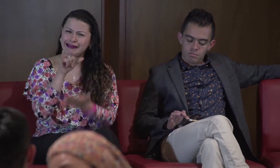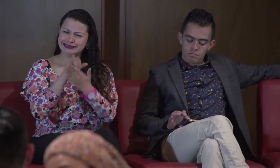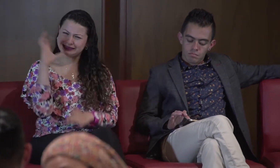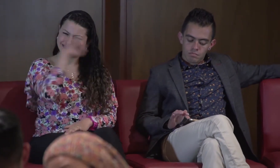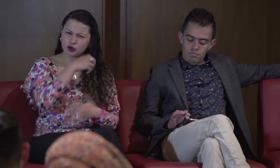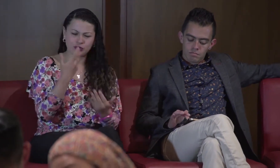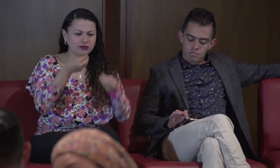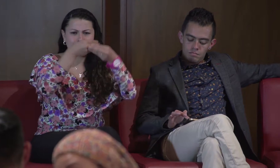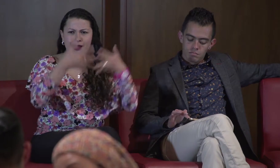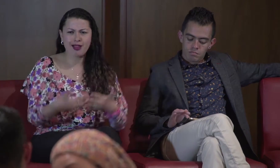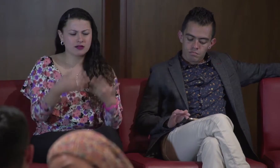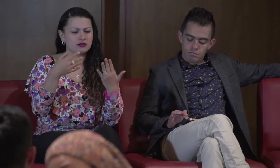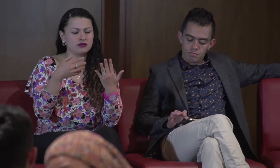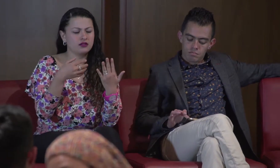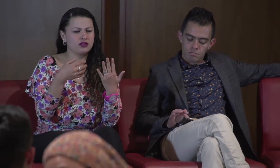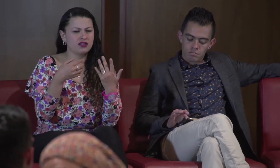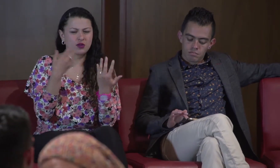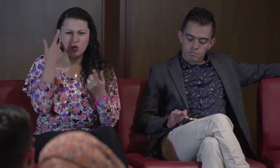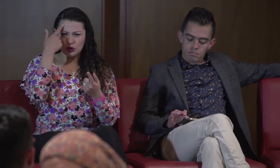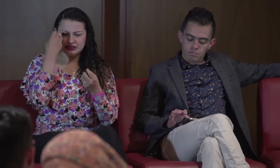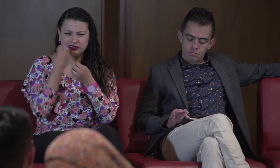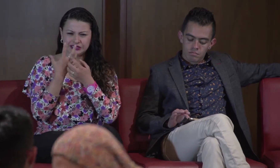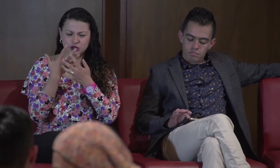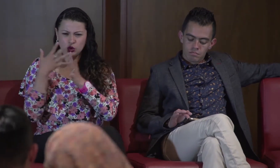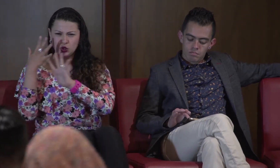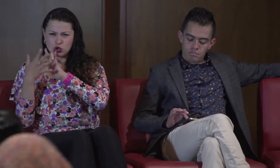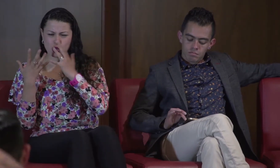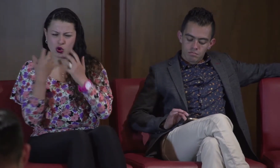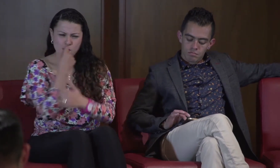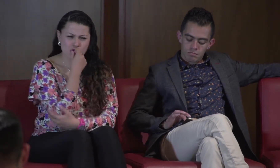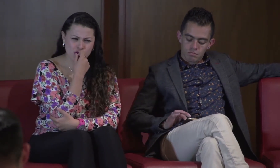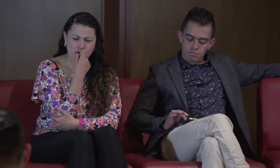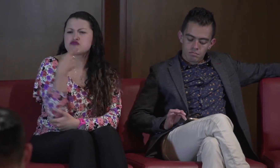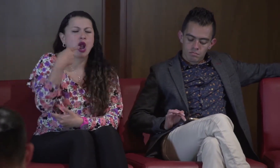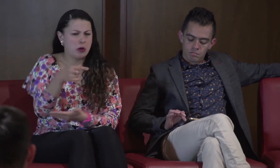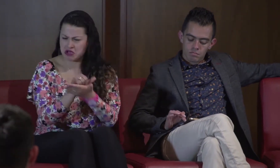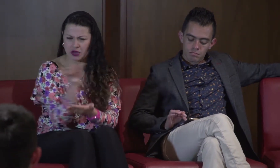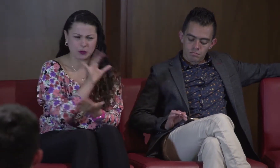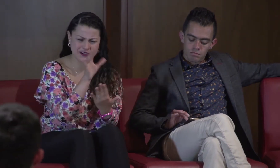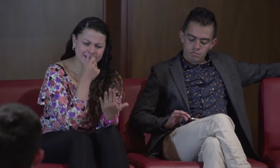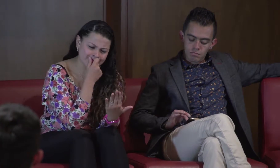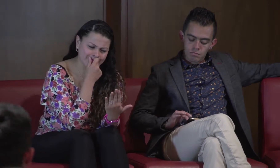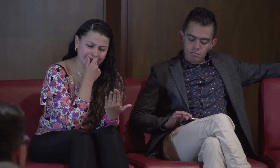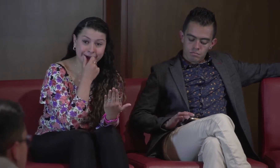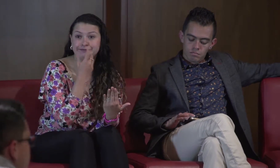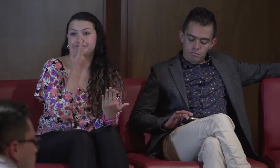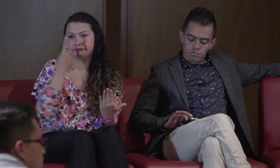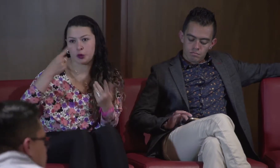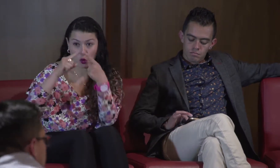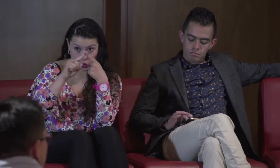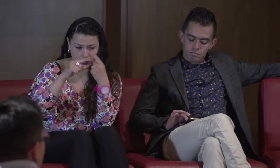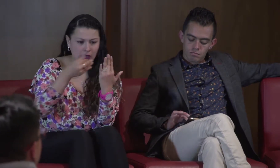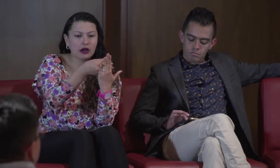Pero ¿cómo se da en el caso de las personas sordas? Cuando hacen una lectura y de este español y cómo